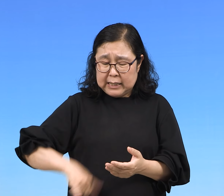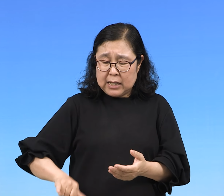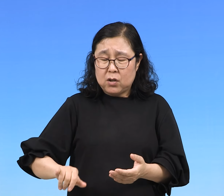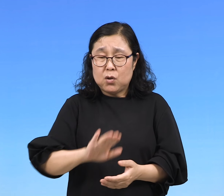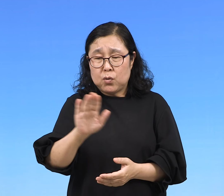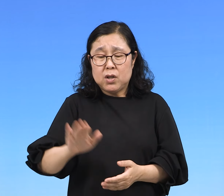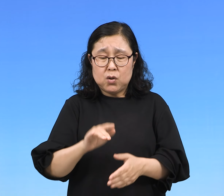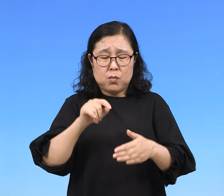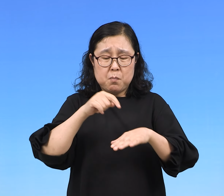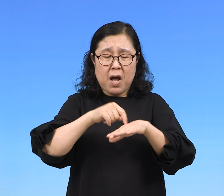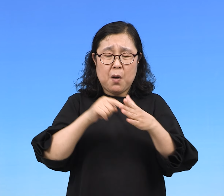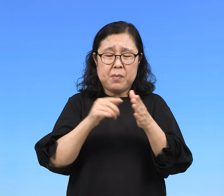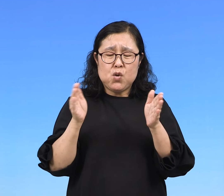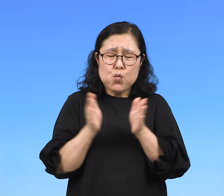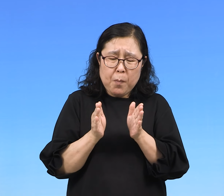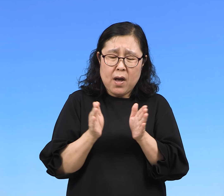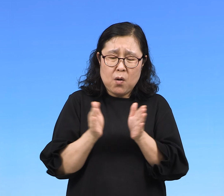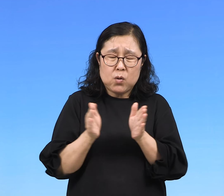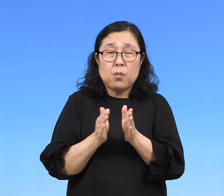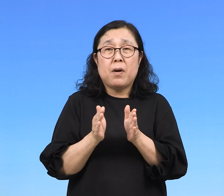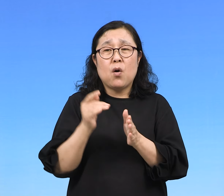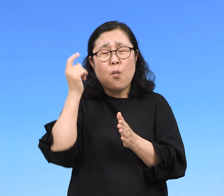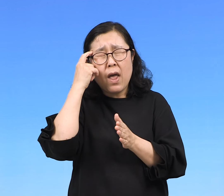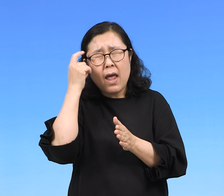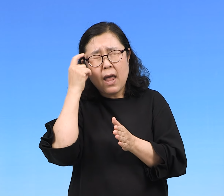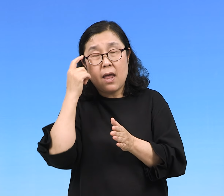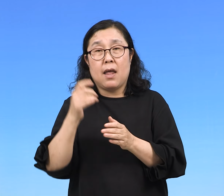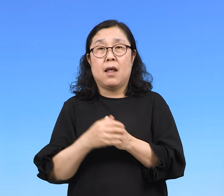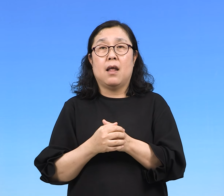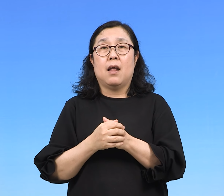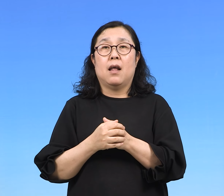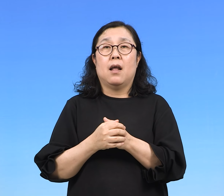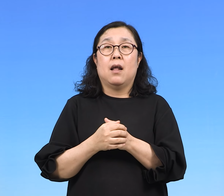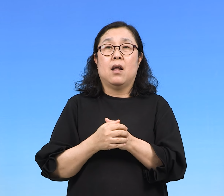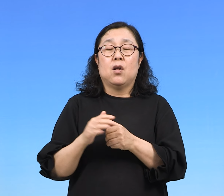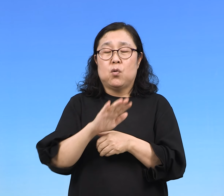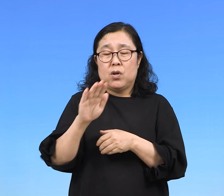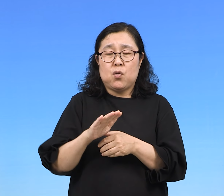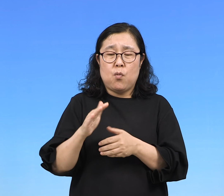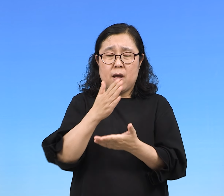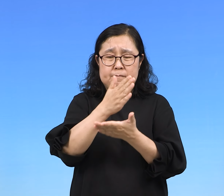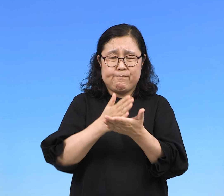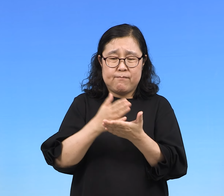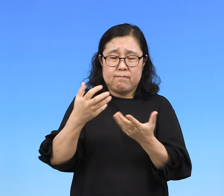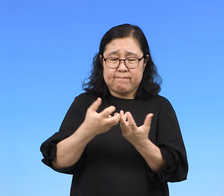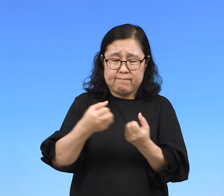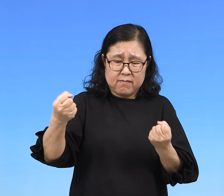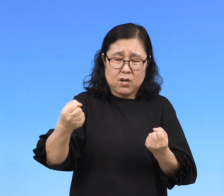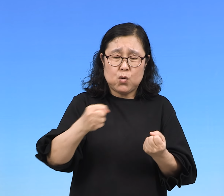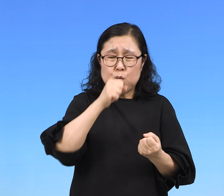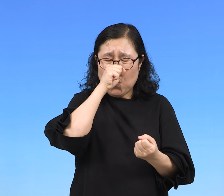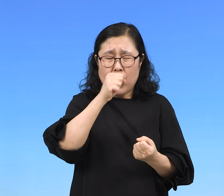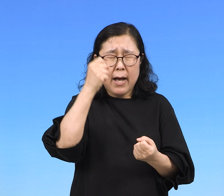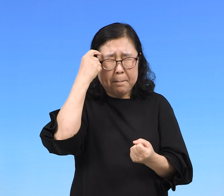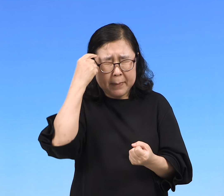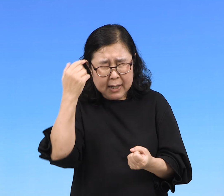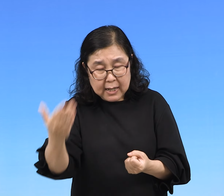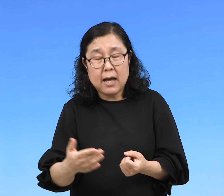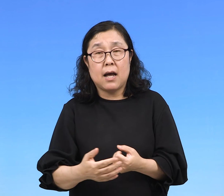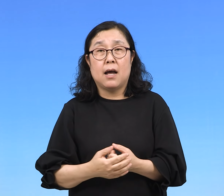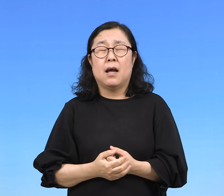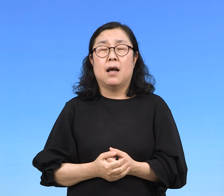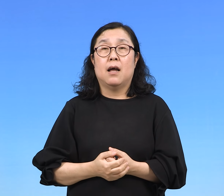어떻게 이렇게 속이 좁아 터져가지고, 어떻게 이렇게 우리는 이렇게 편가름이 이렇게 심하느냐? 왜